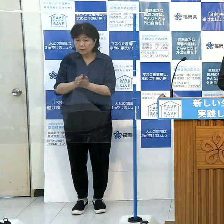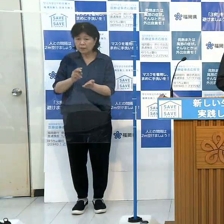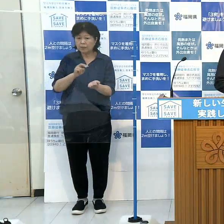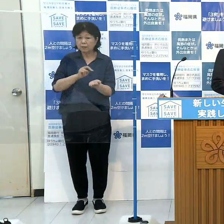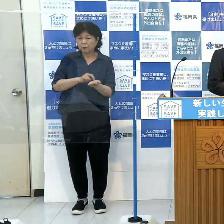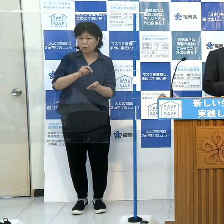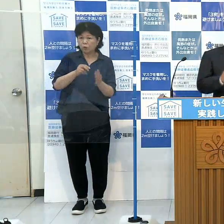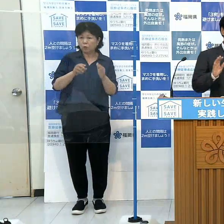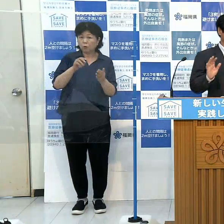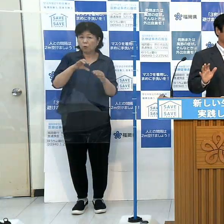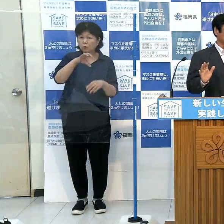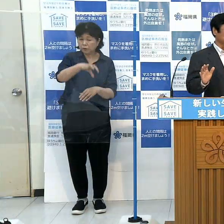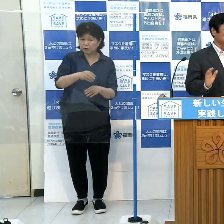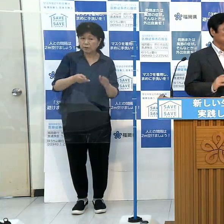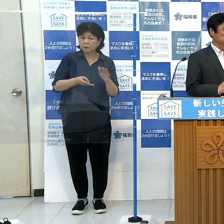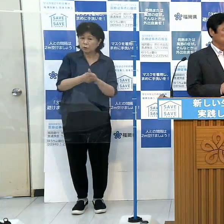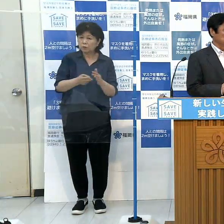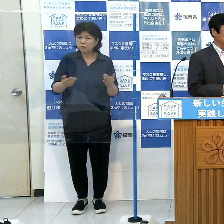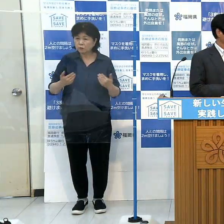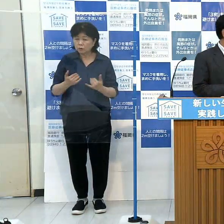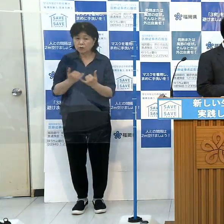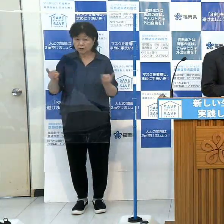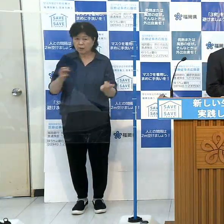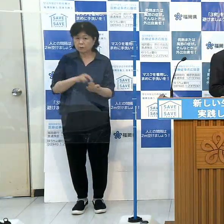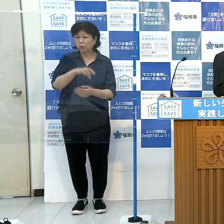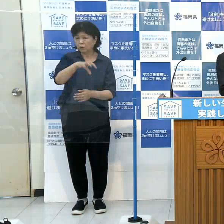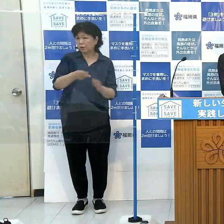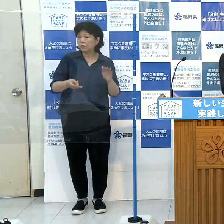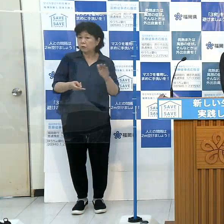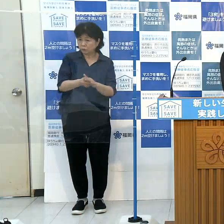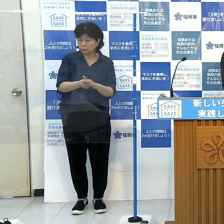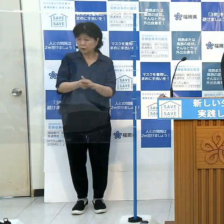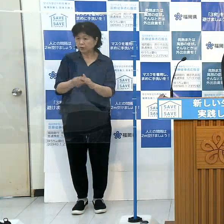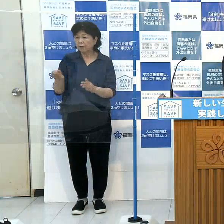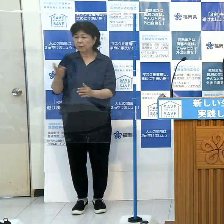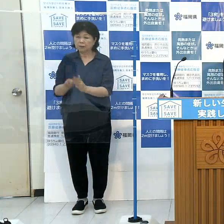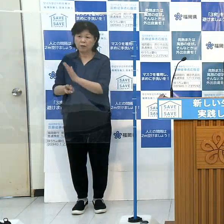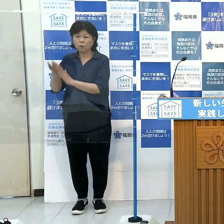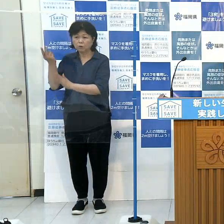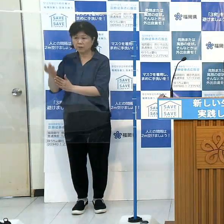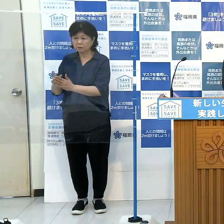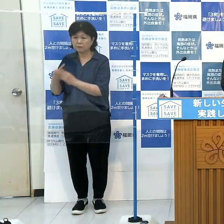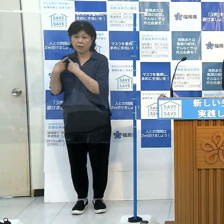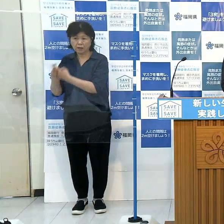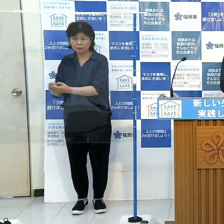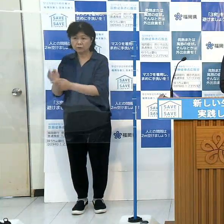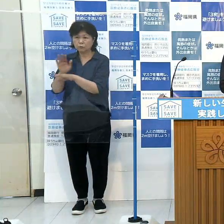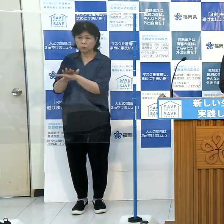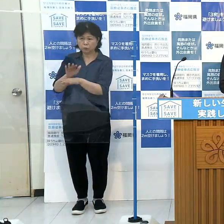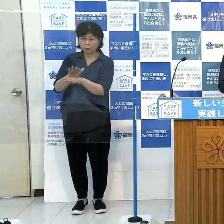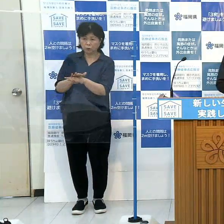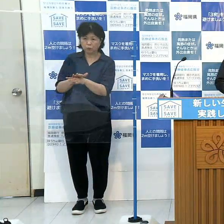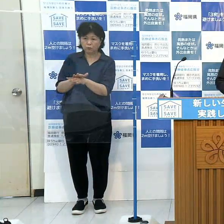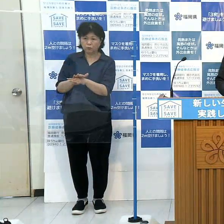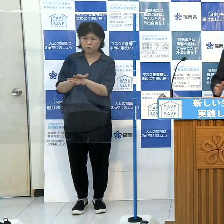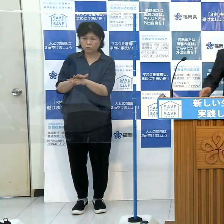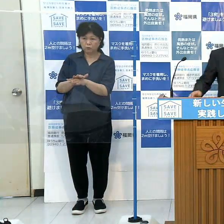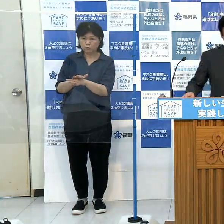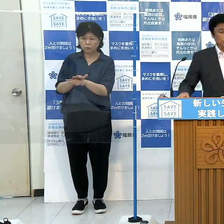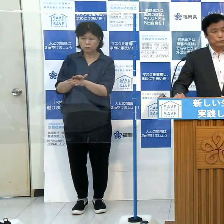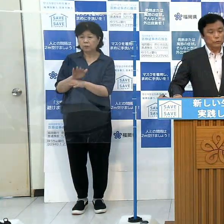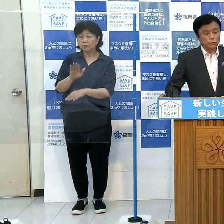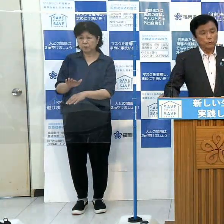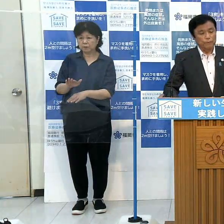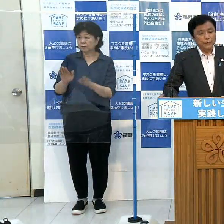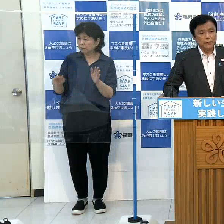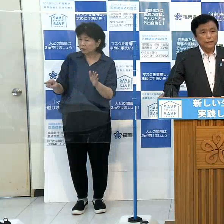必要な方は医療機関に、それから宿泊施設に移っていくということになるわけであります。今